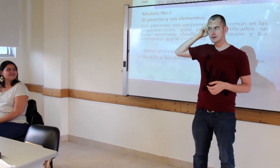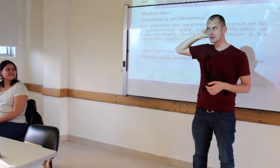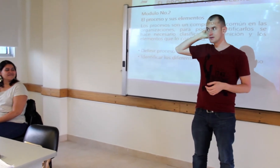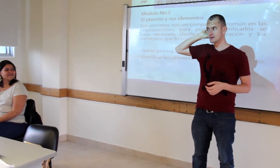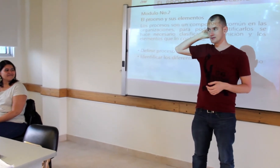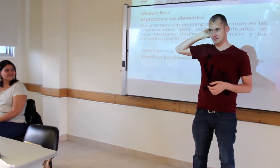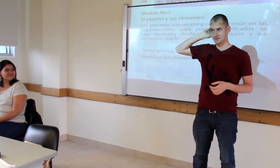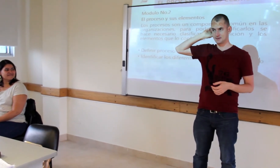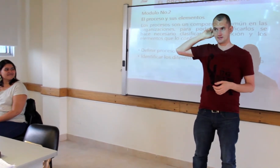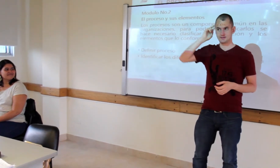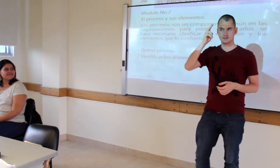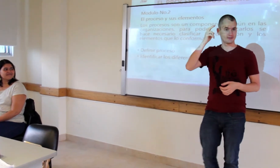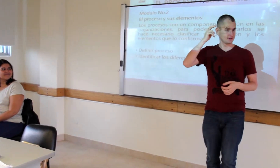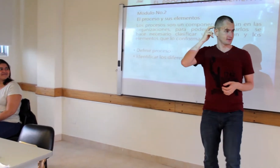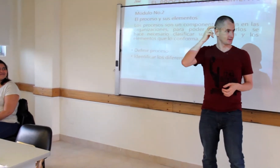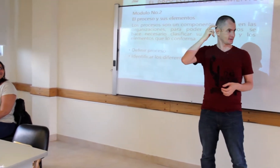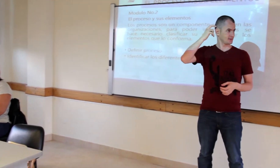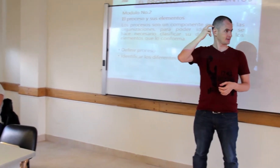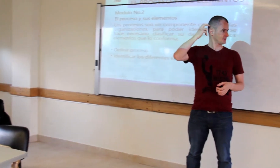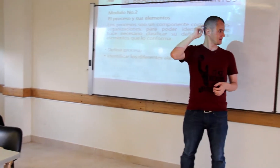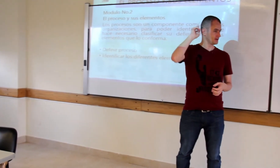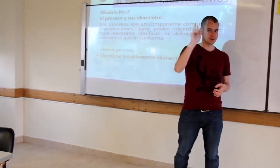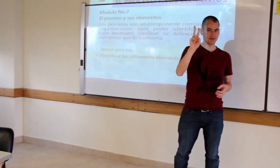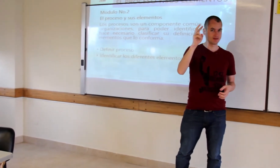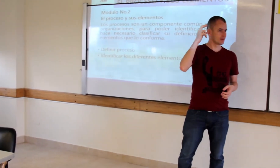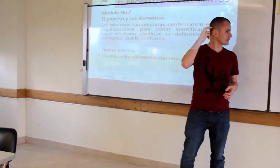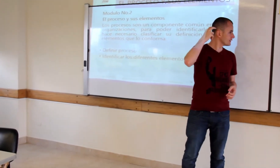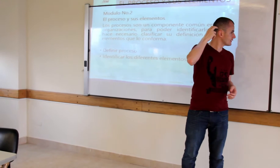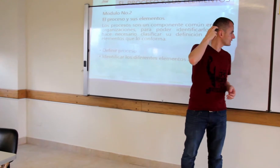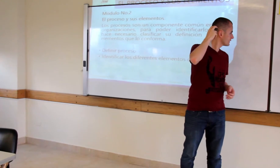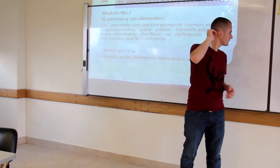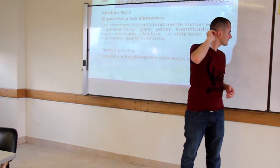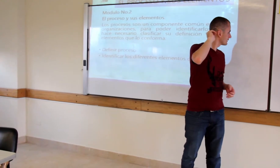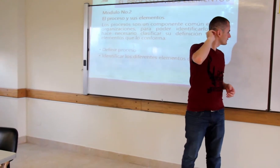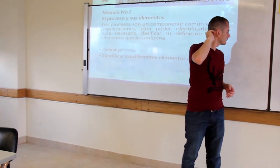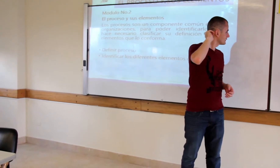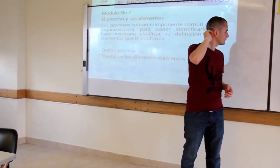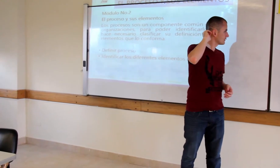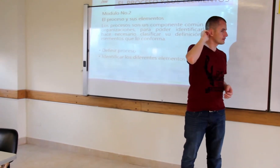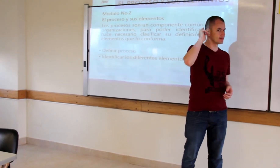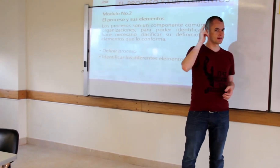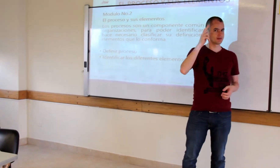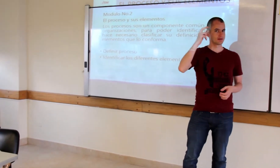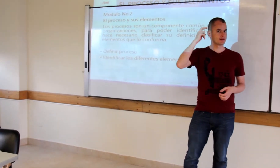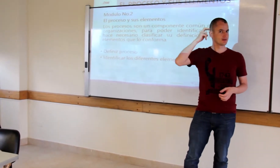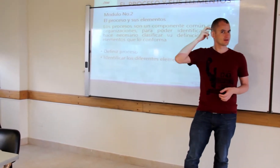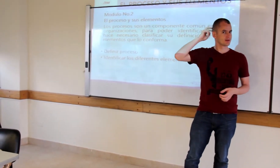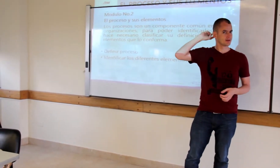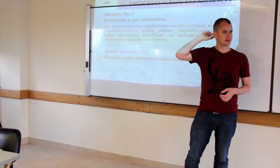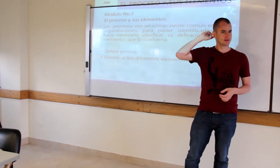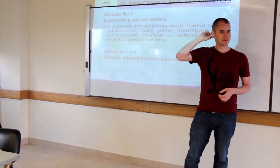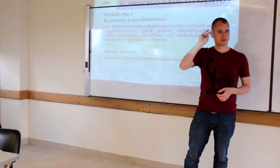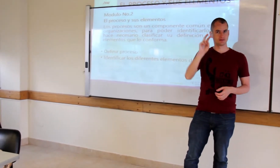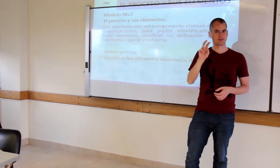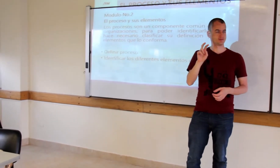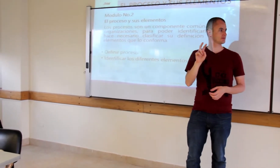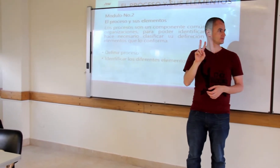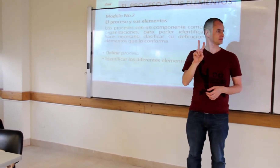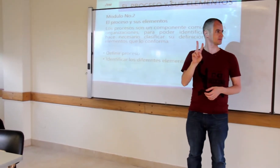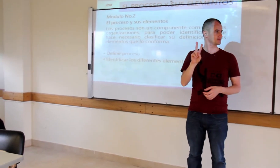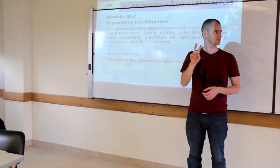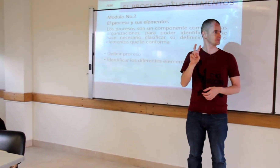Mi seña es esta, así es como me conocen en la comunidad sorda. Con esa posición significa Víctor, solamente ese